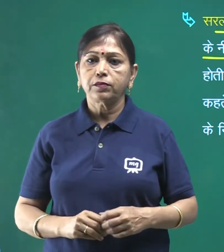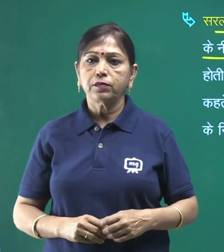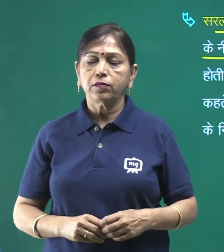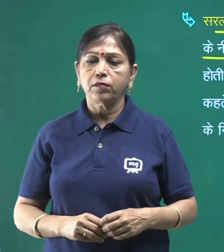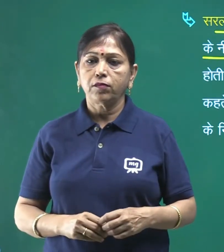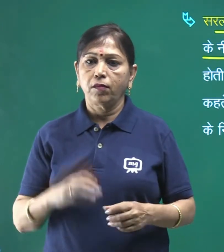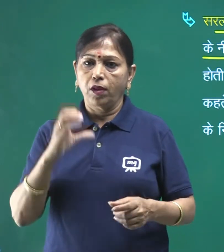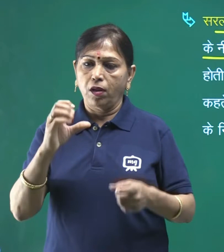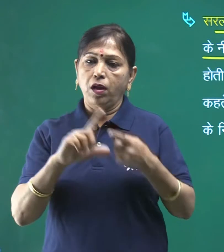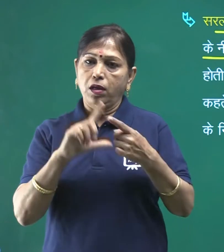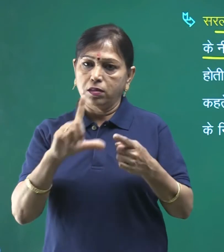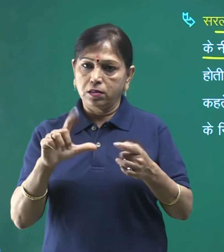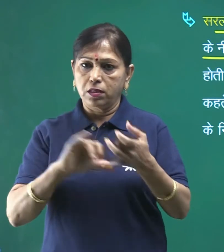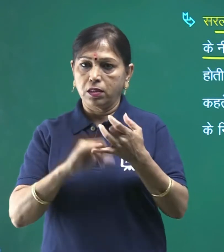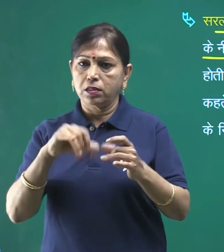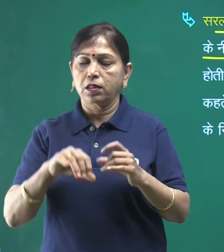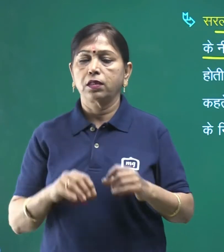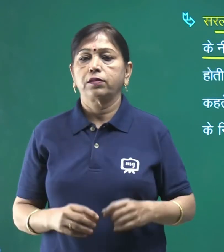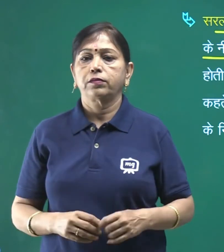कोशिकाओं की